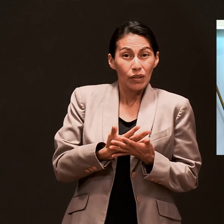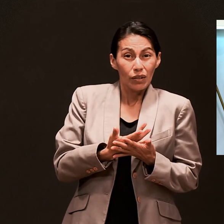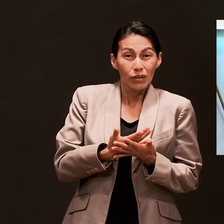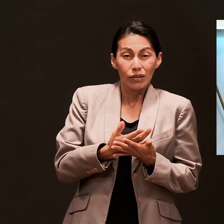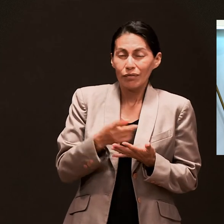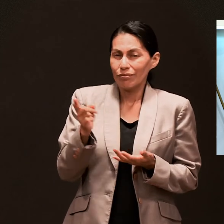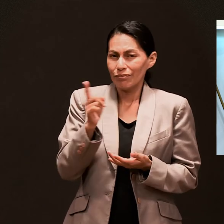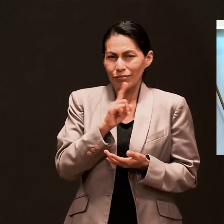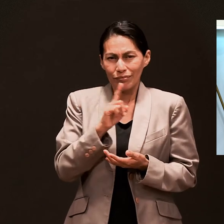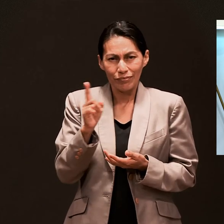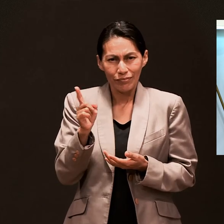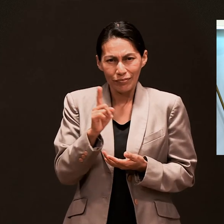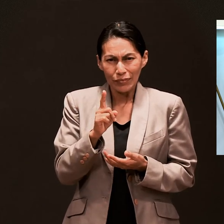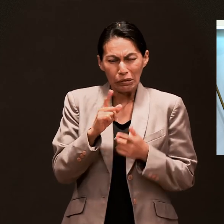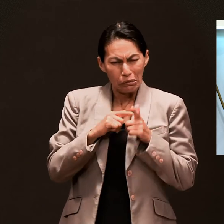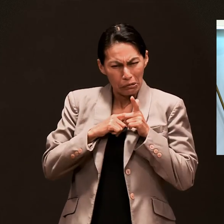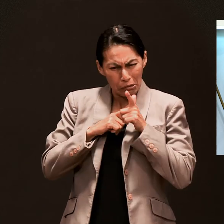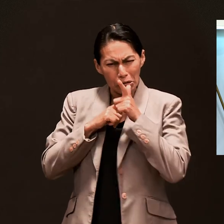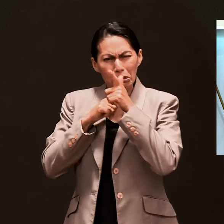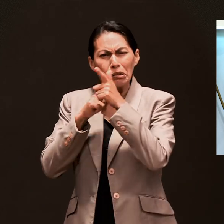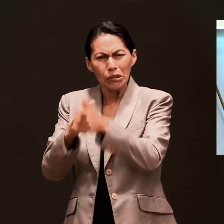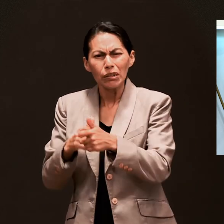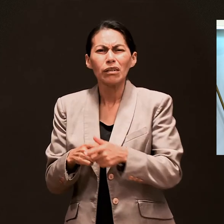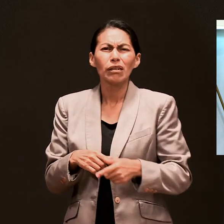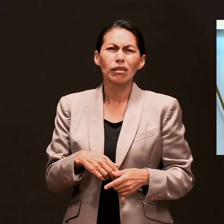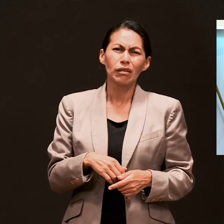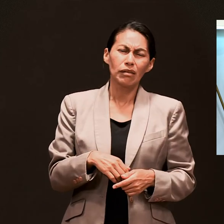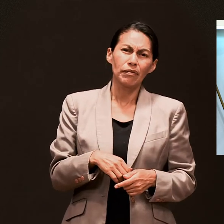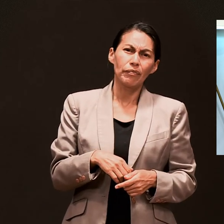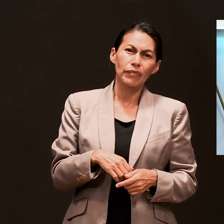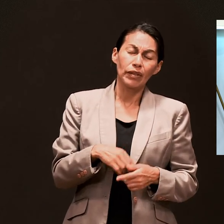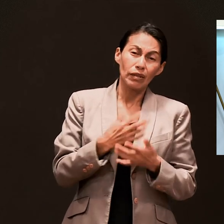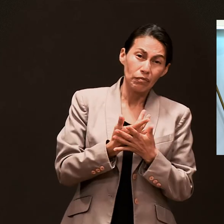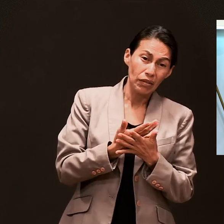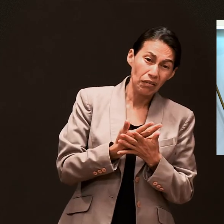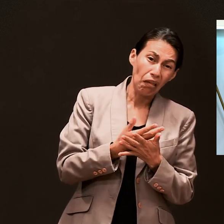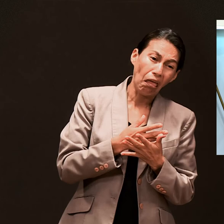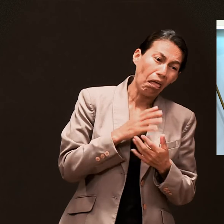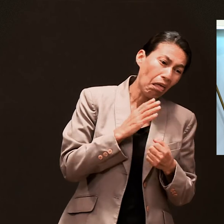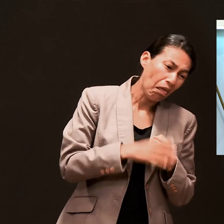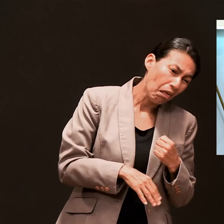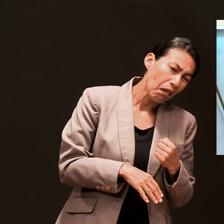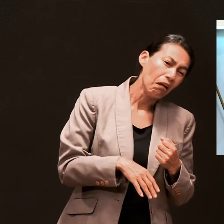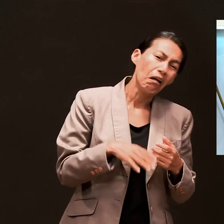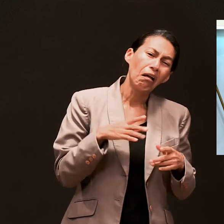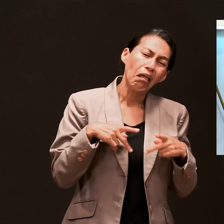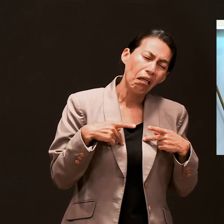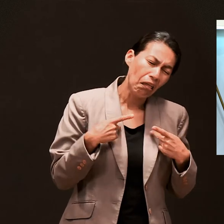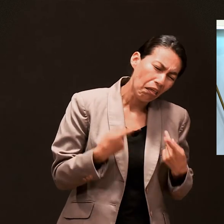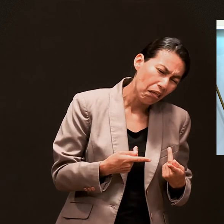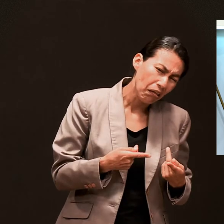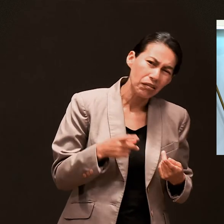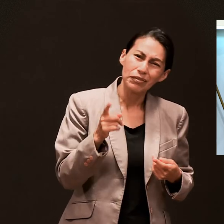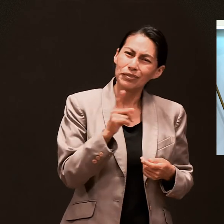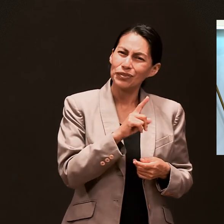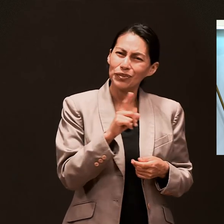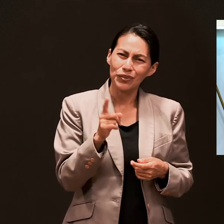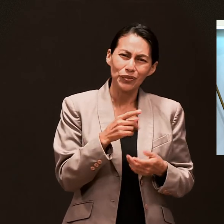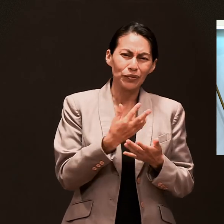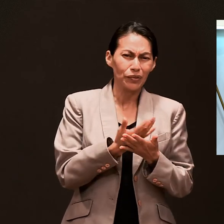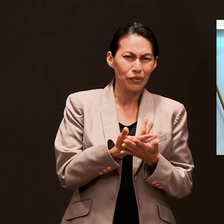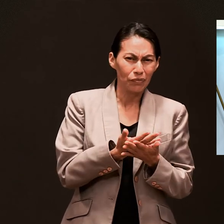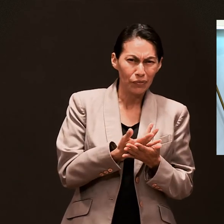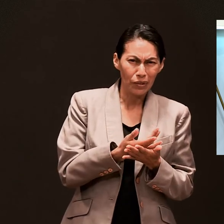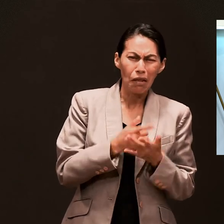la esperanza de un cambio Si es con tu papá con tu mamá si es con tus hijos con